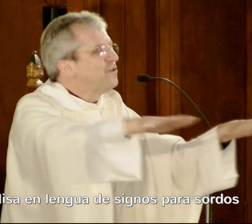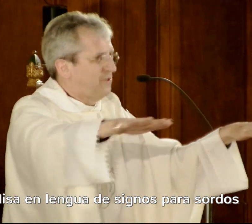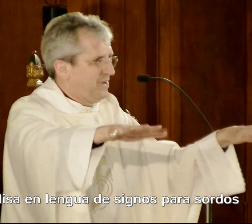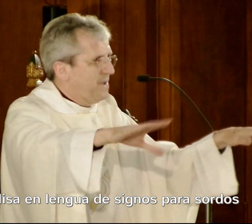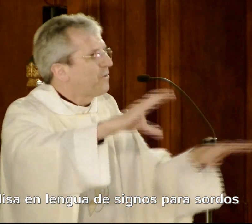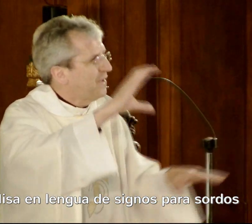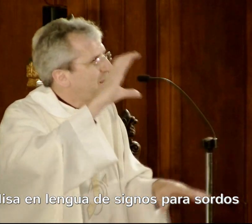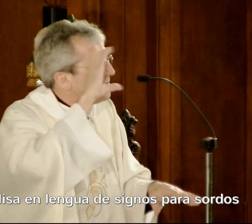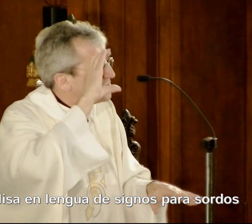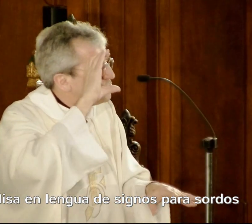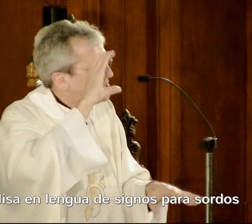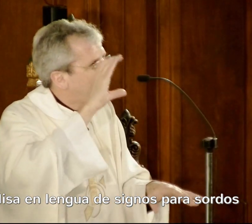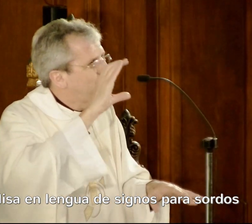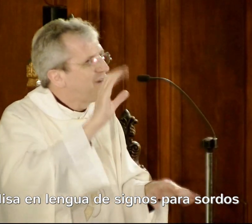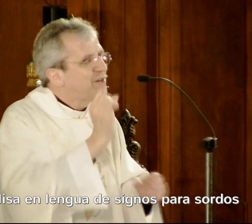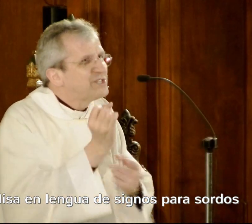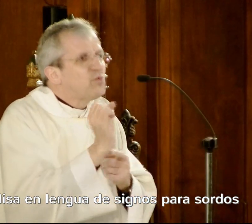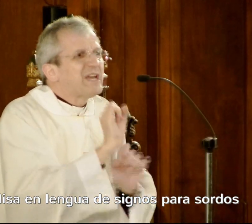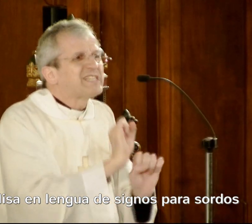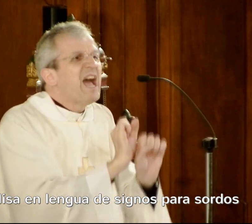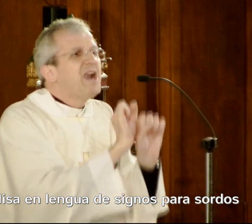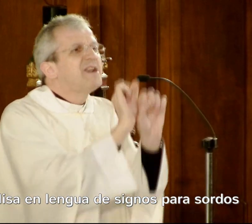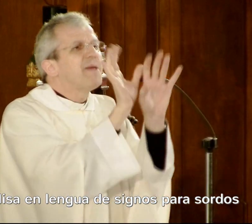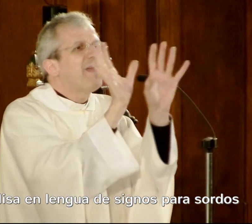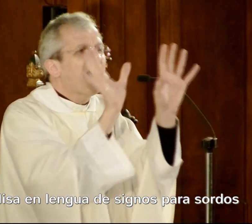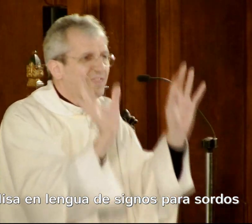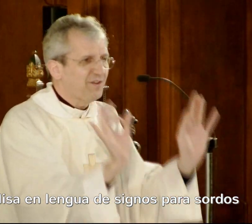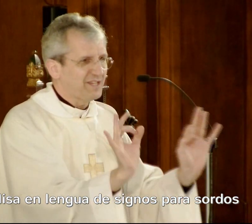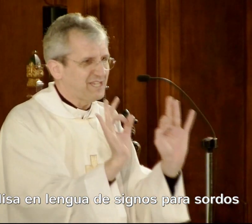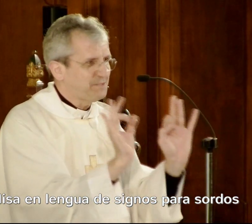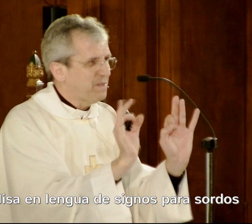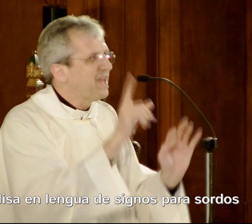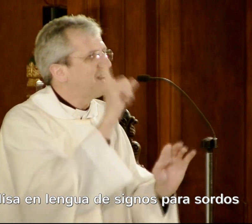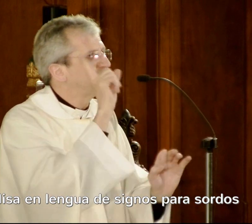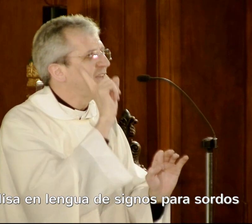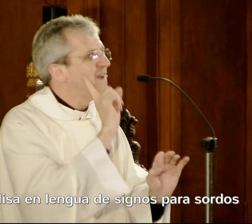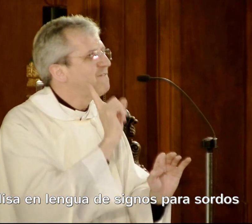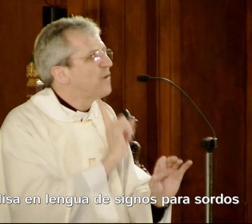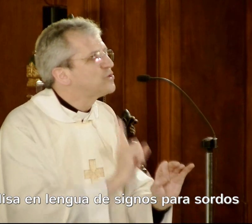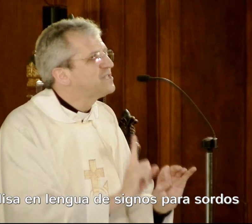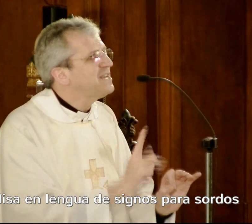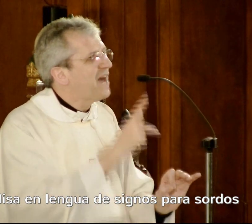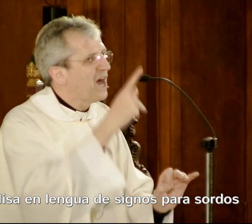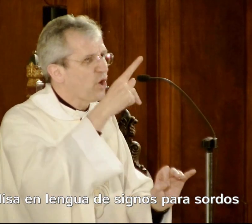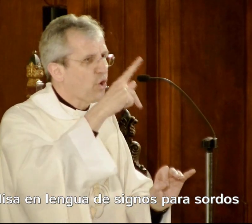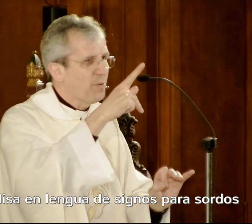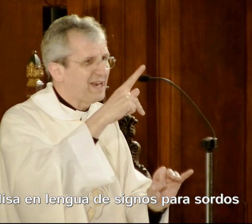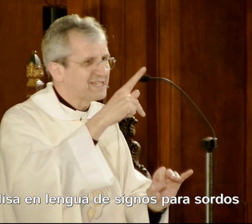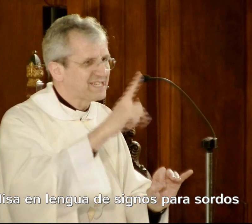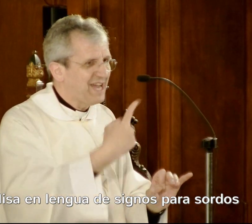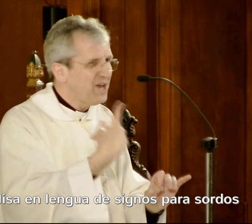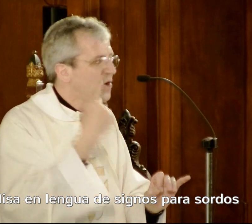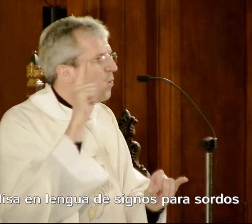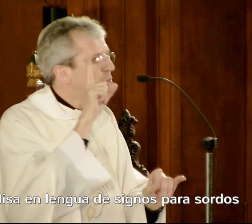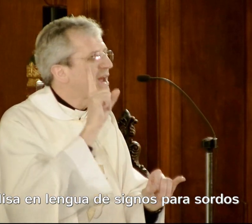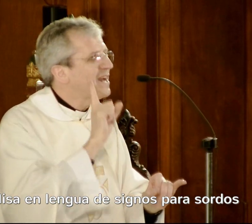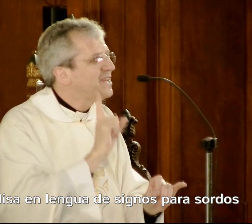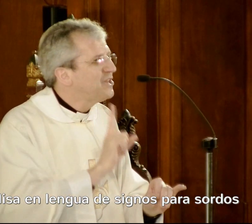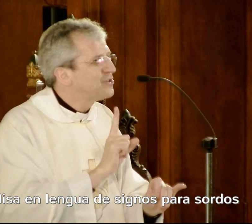difundió, porque él había escuchado unas revelaciones especiales de Faustina Kowalska, una